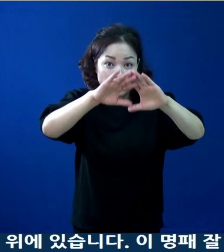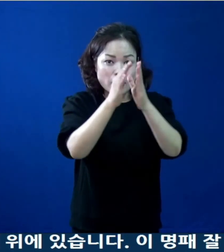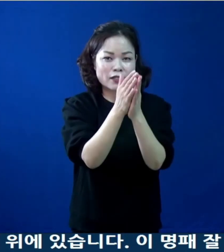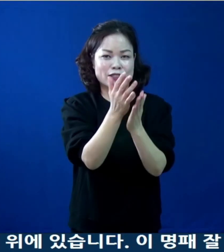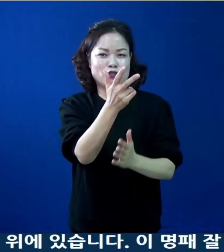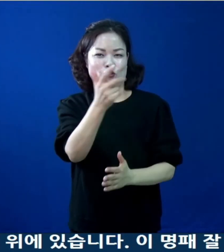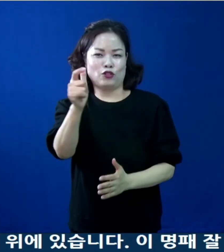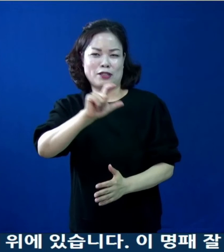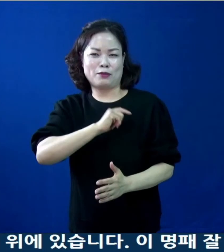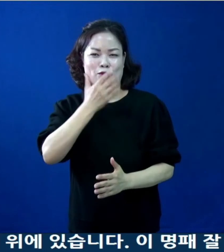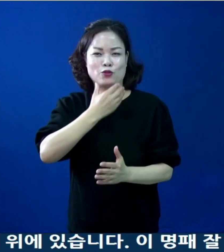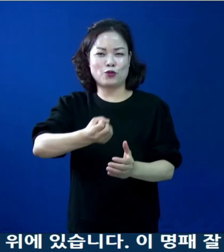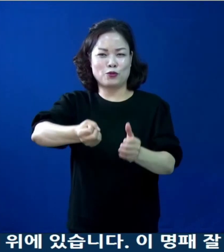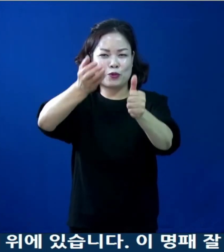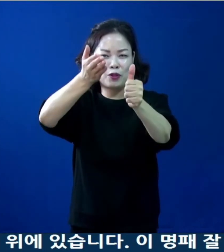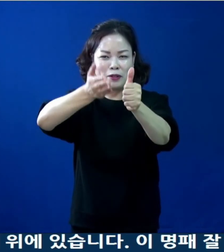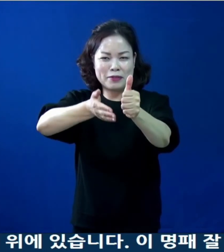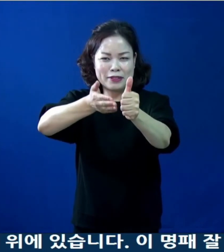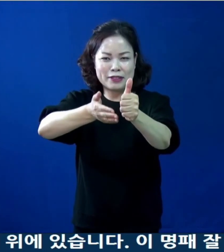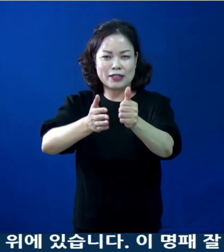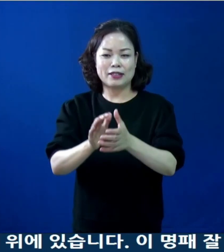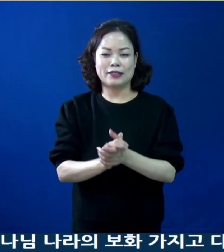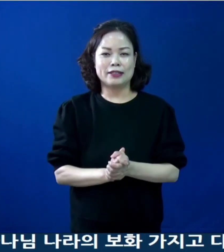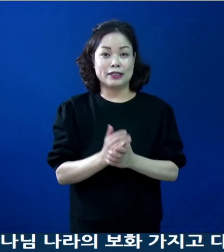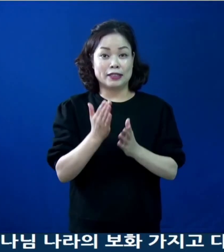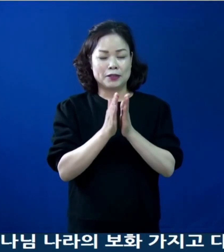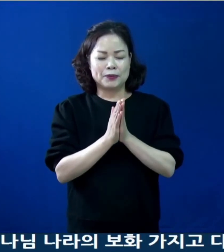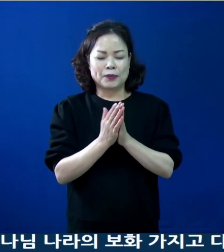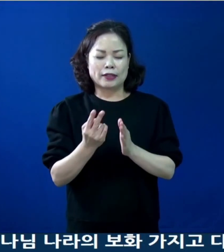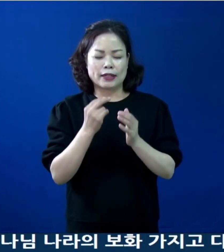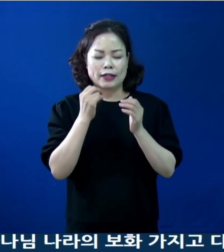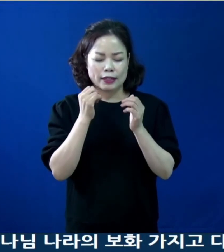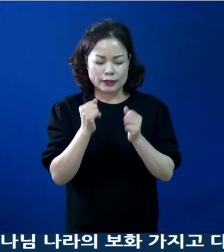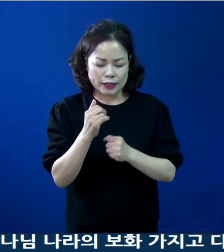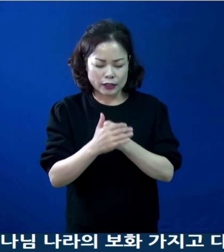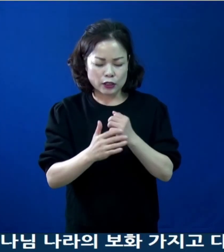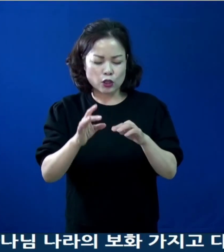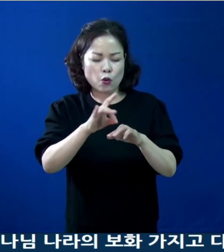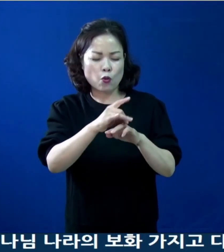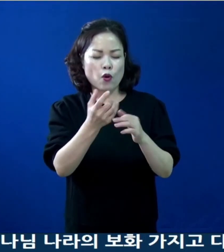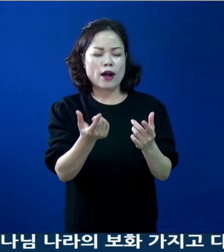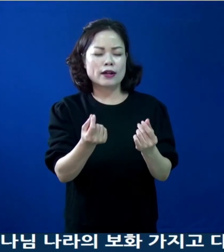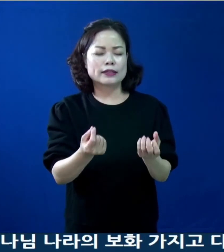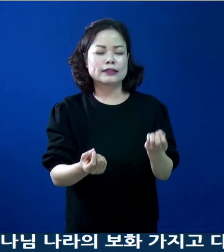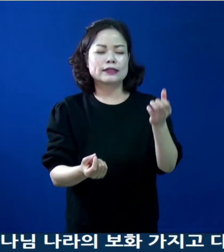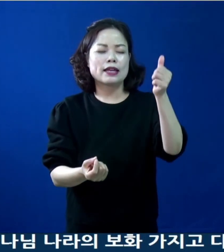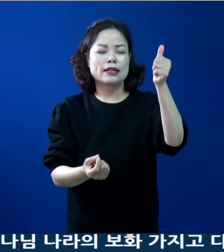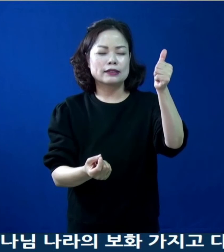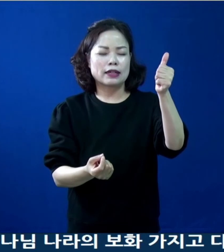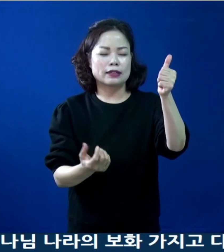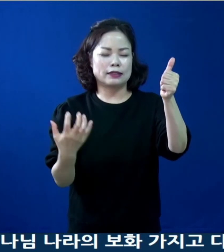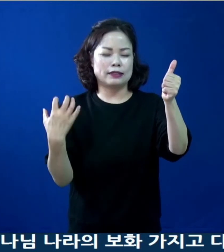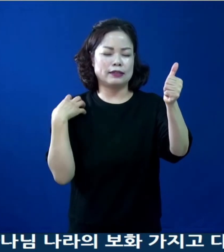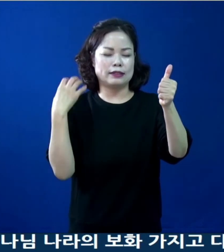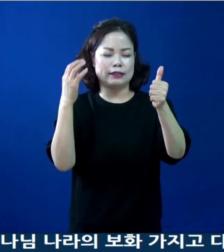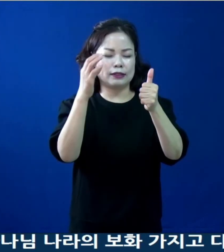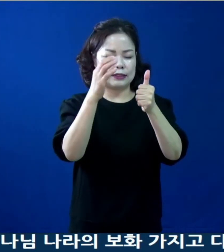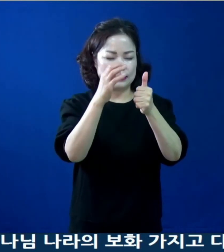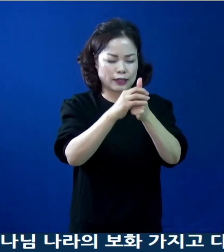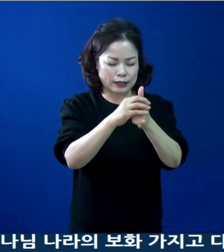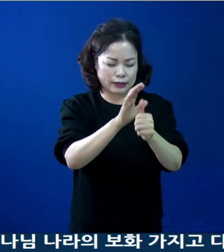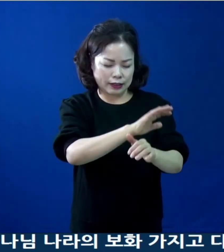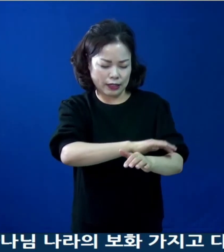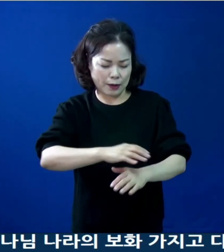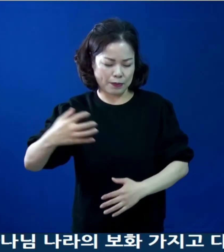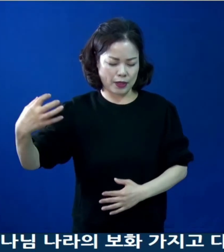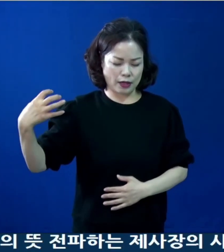이름으로 축원합니다. 살아계신 아버지 하나님, 왕같은 제사장으로서의 사명 잘